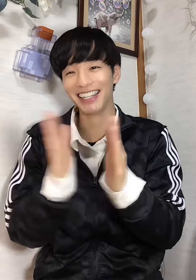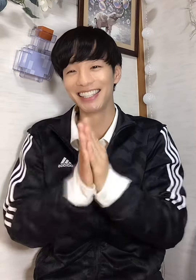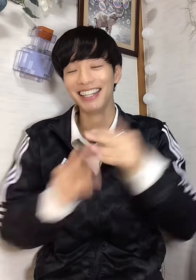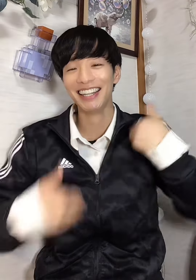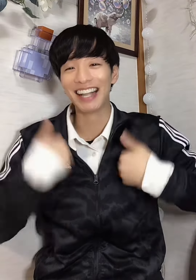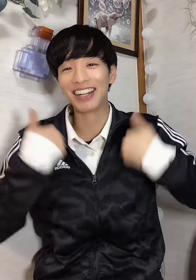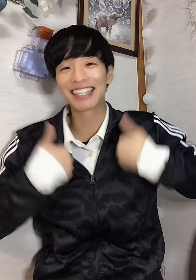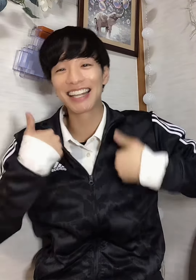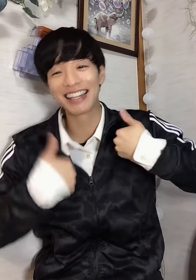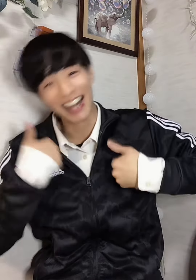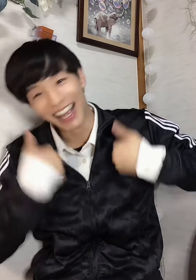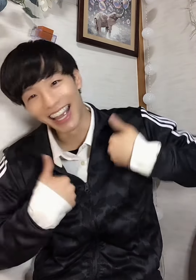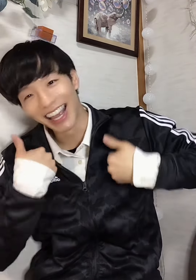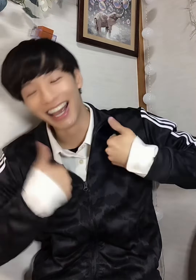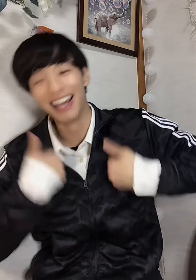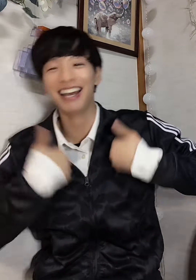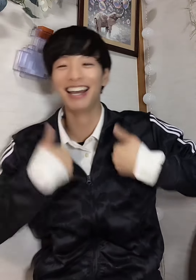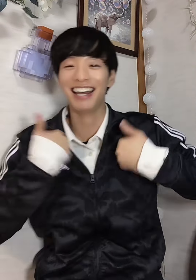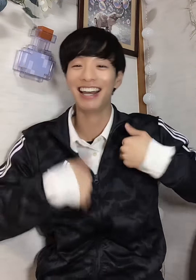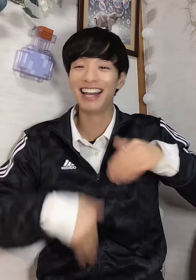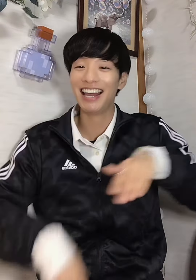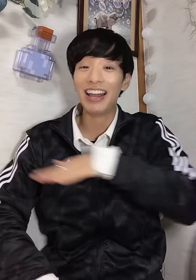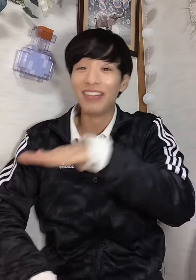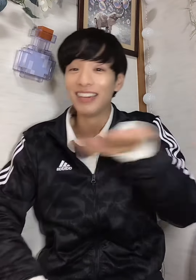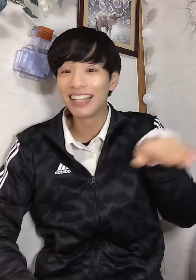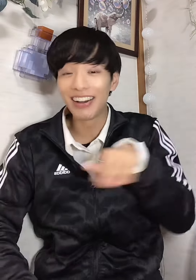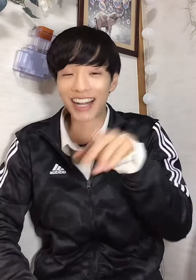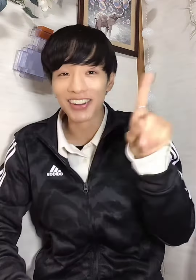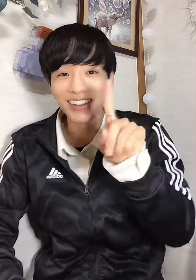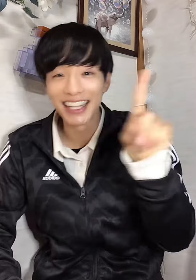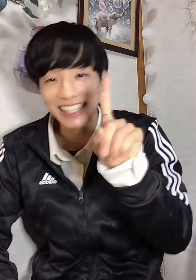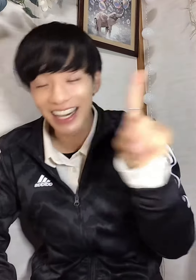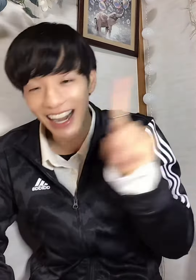ーす。楽しかったねー。みんなはどうでしたか？